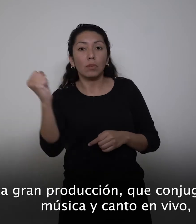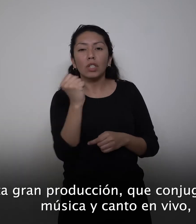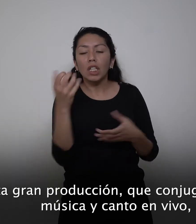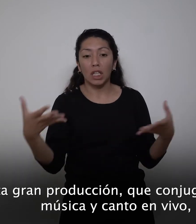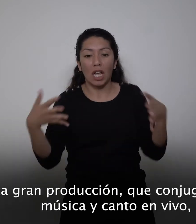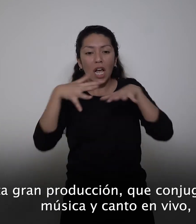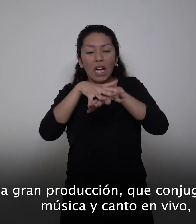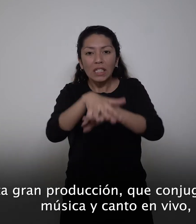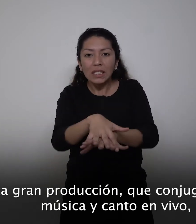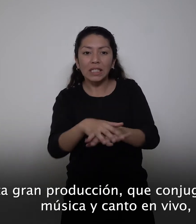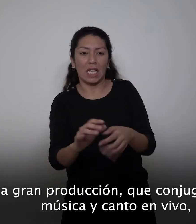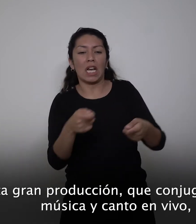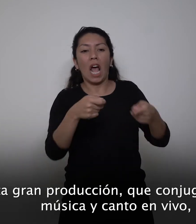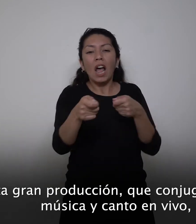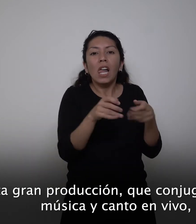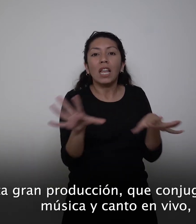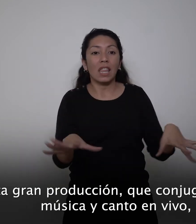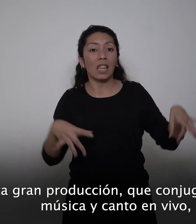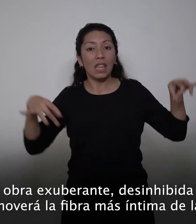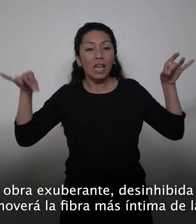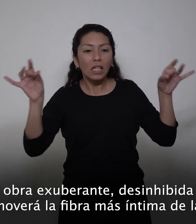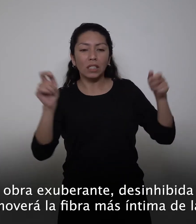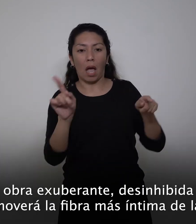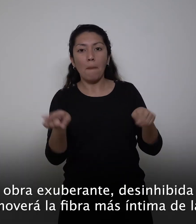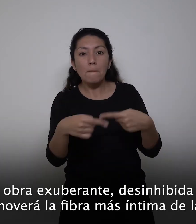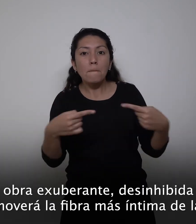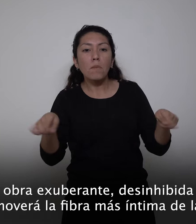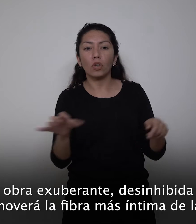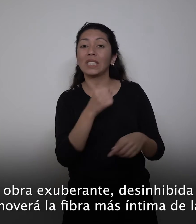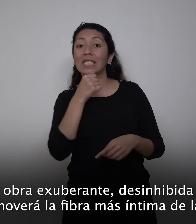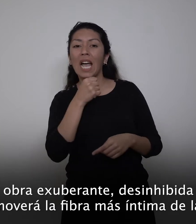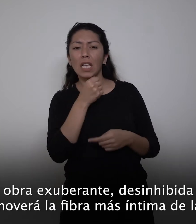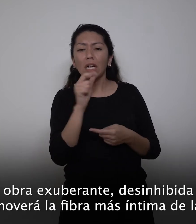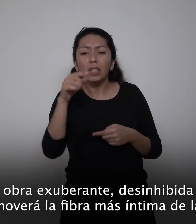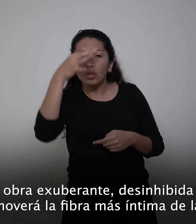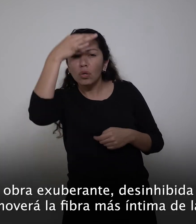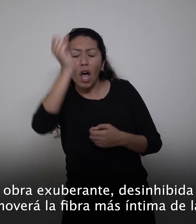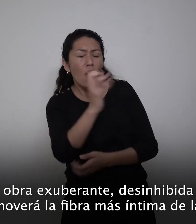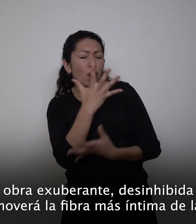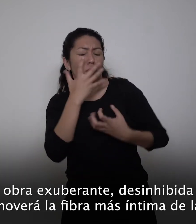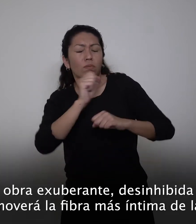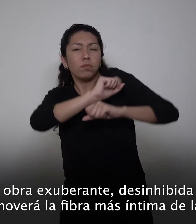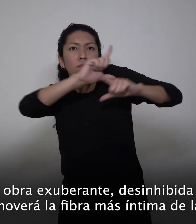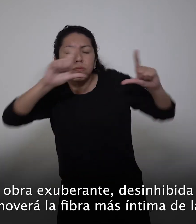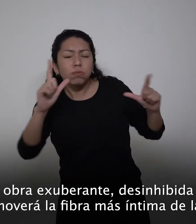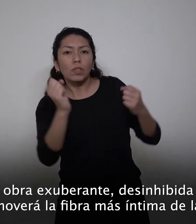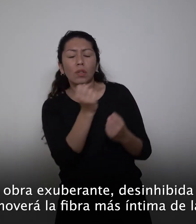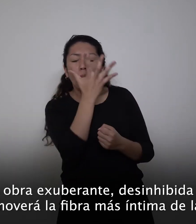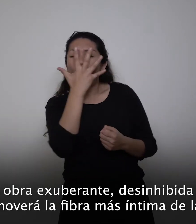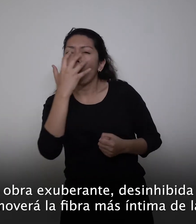música y canto en vivo es una obra exuberante de si mi vida y evocadora